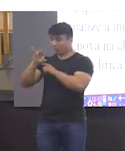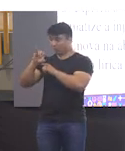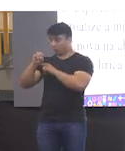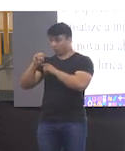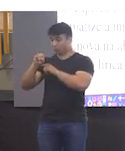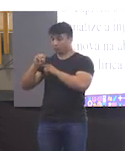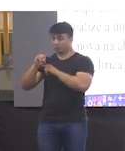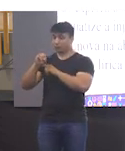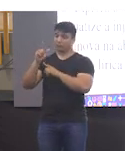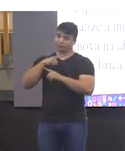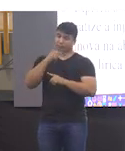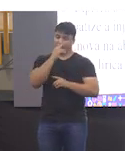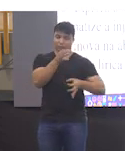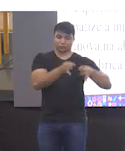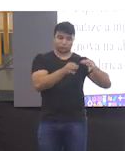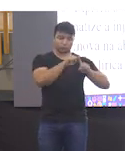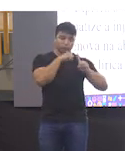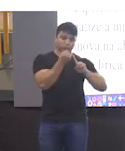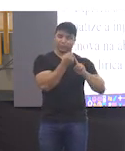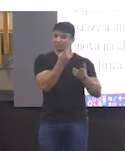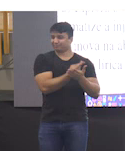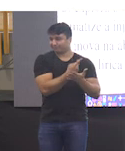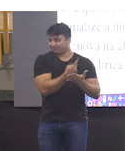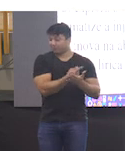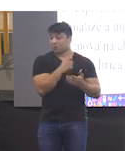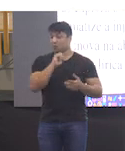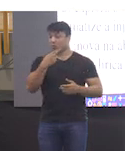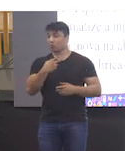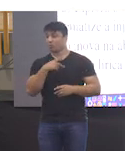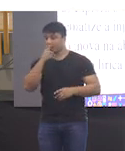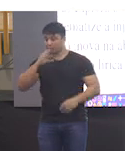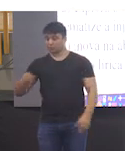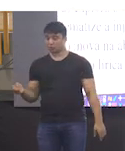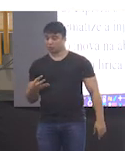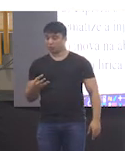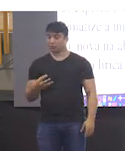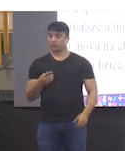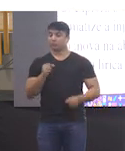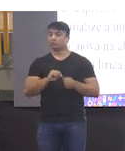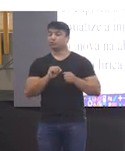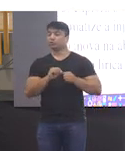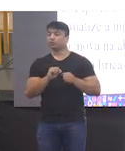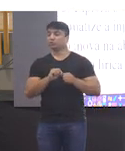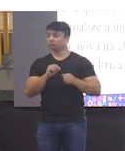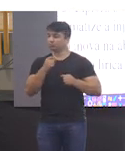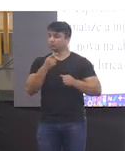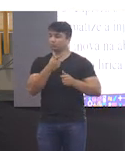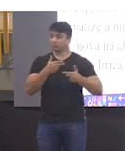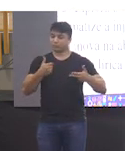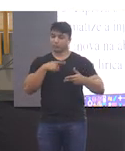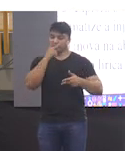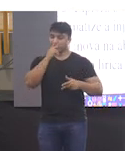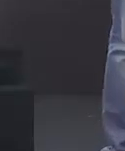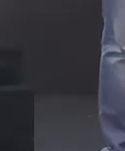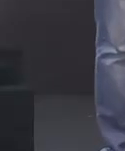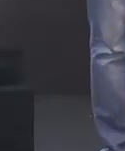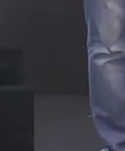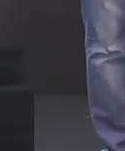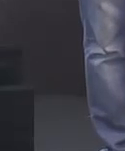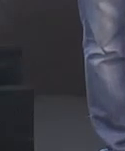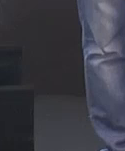tematize a injustiça social, ou inova na abordagem de aspecto social, mas mantém a visão lírica da